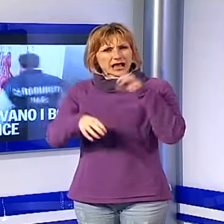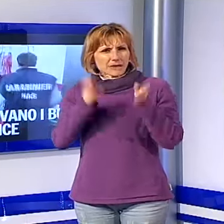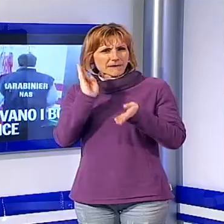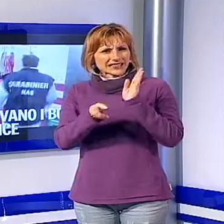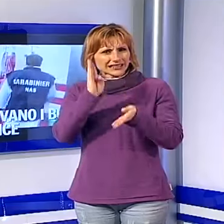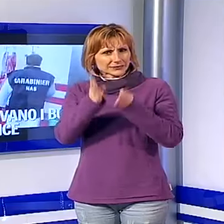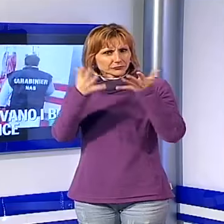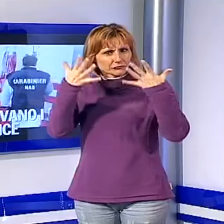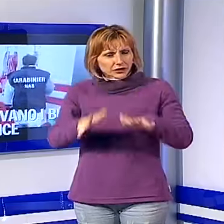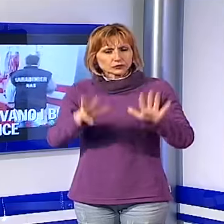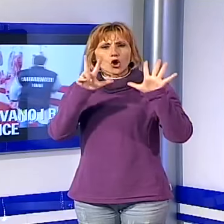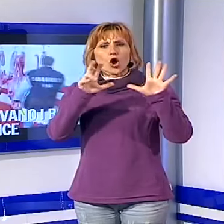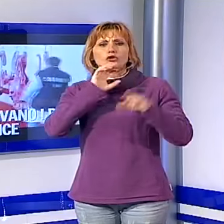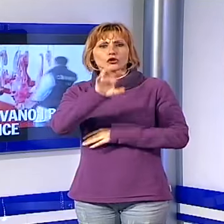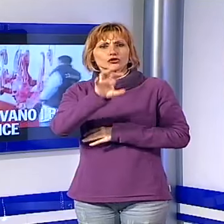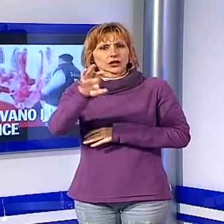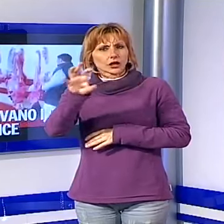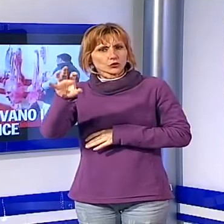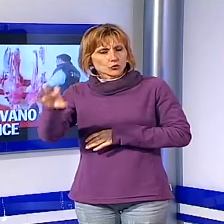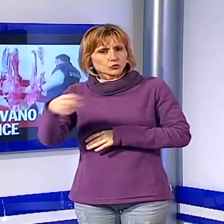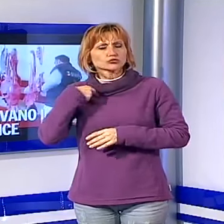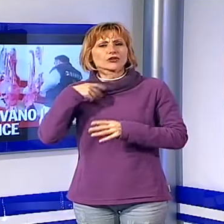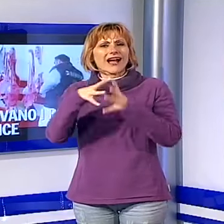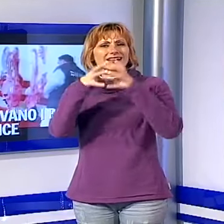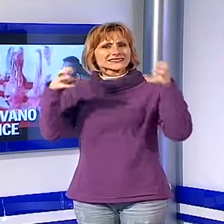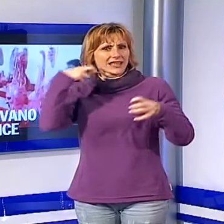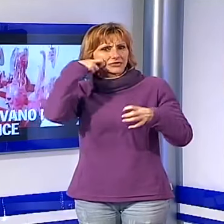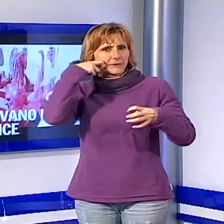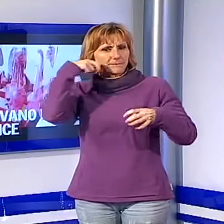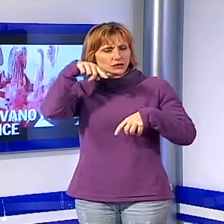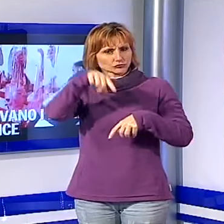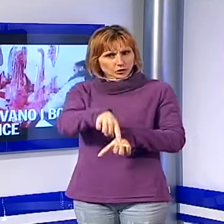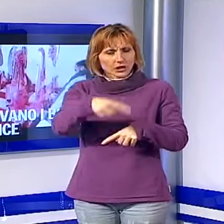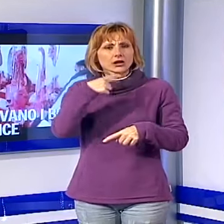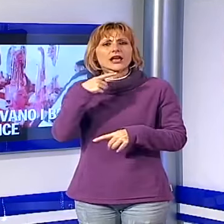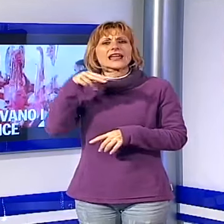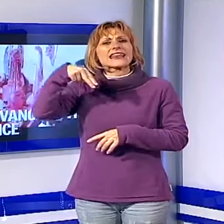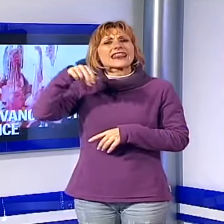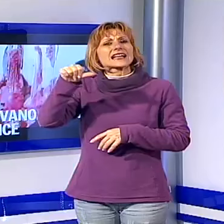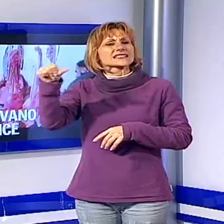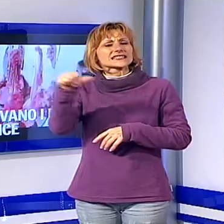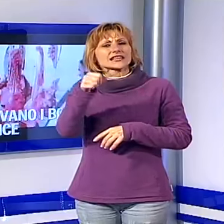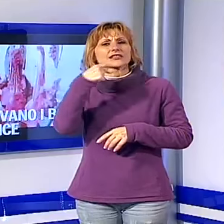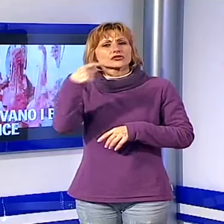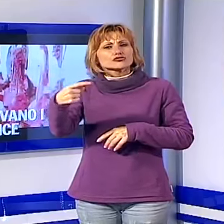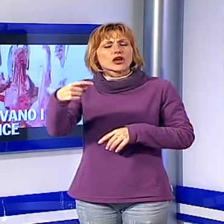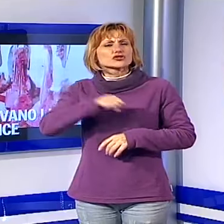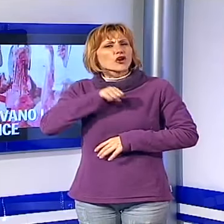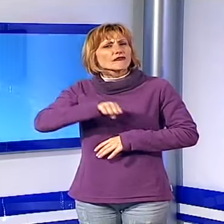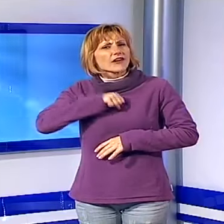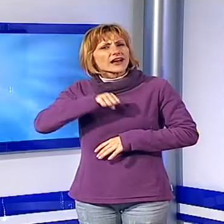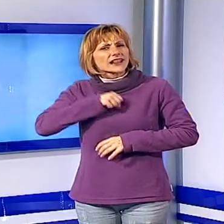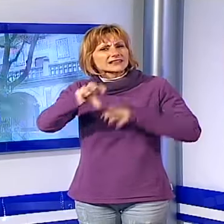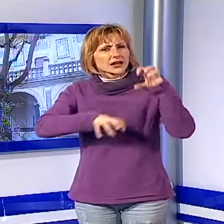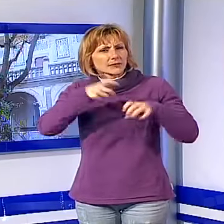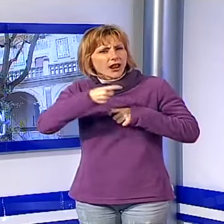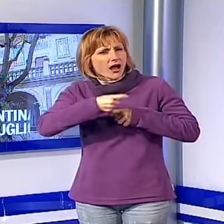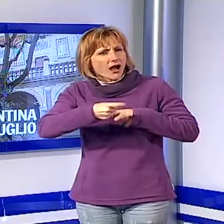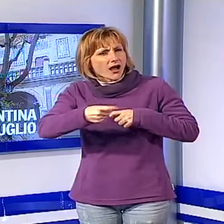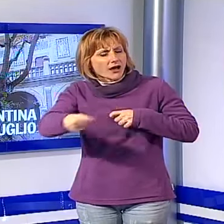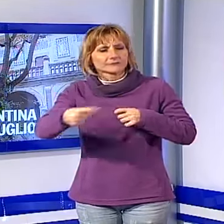in un'azienda di macellazione lucchese, secondo i carabinieri del NAS allungavano inutilmente l'agonia degli animali. Villa